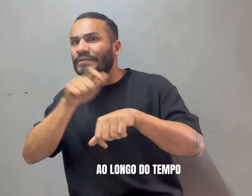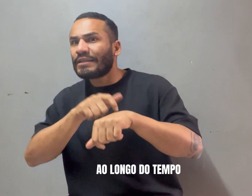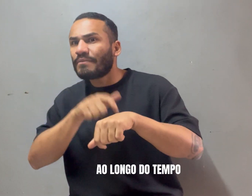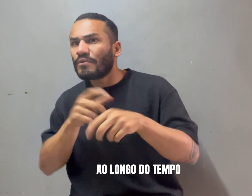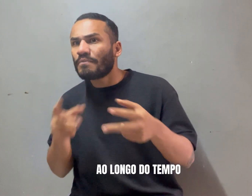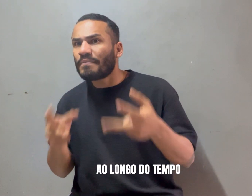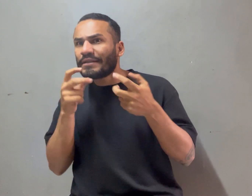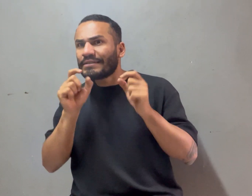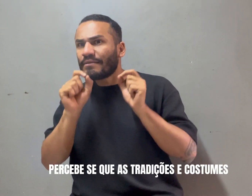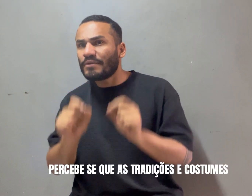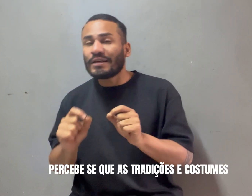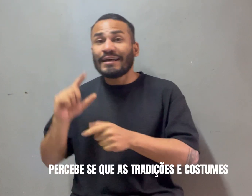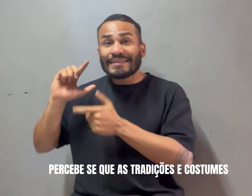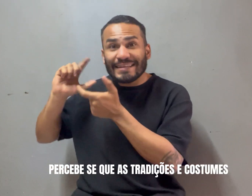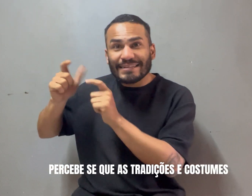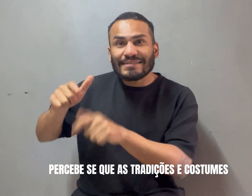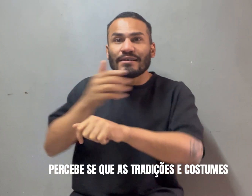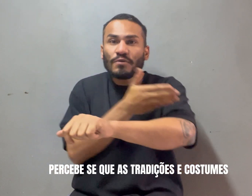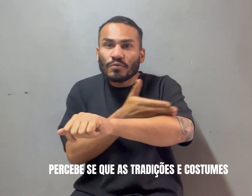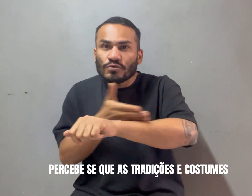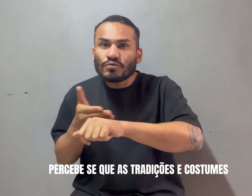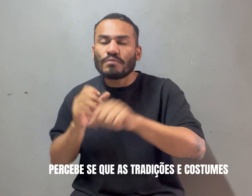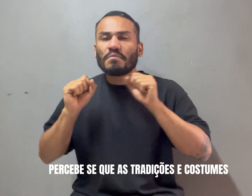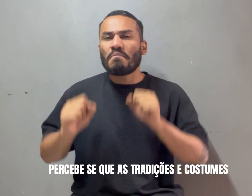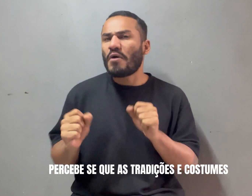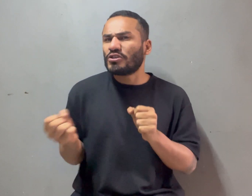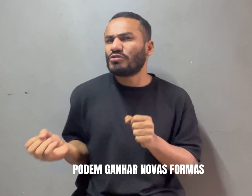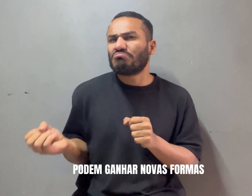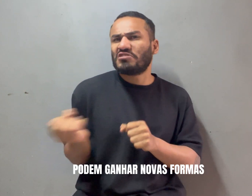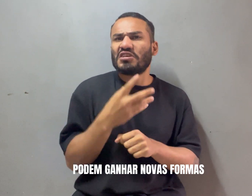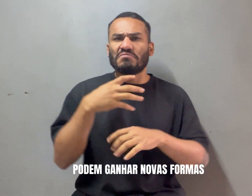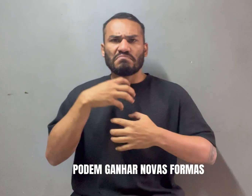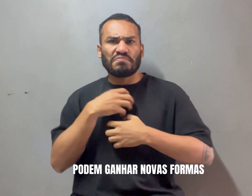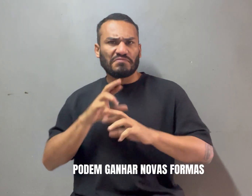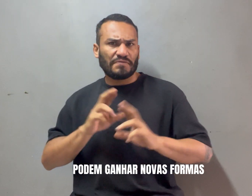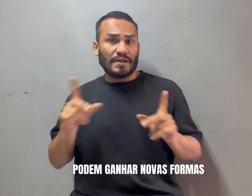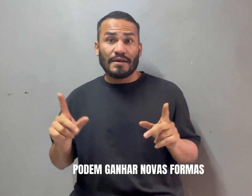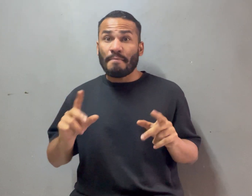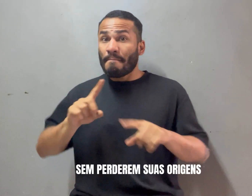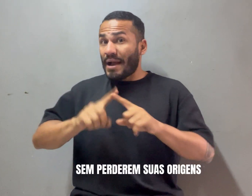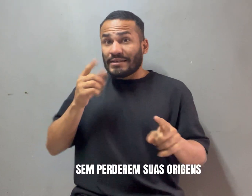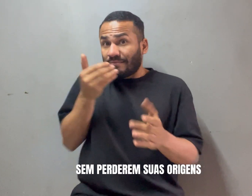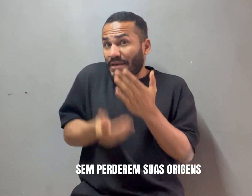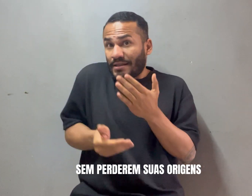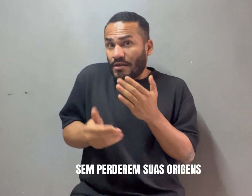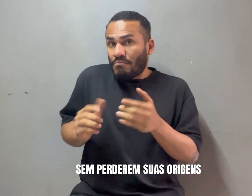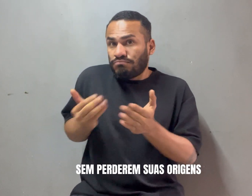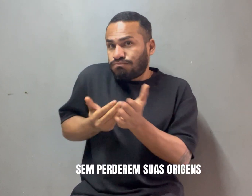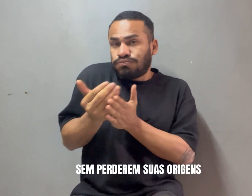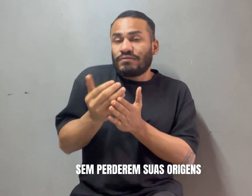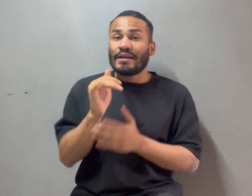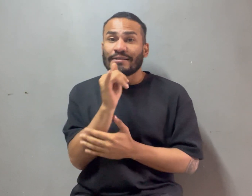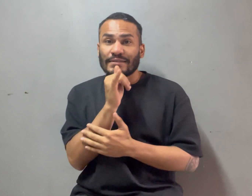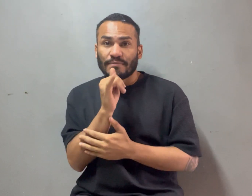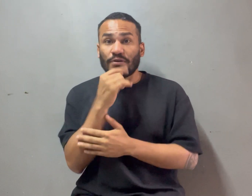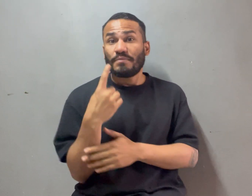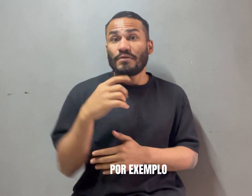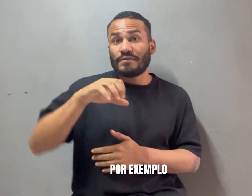longo do tempo, percebe-se que as tradições e costumes podem ganhar novas formas, sem perderem suas origens. Por exemplo,